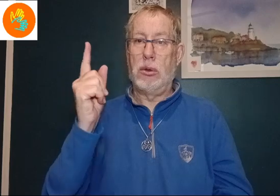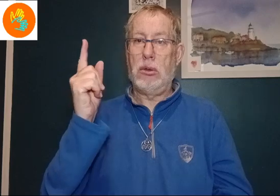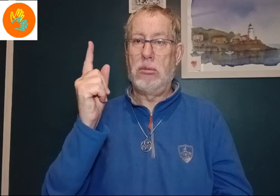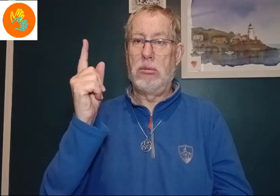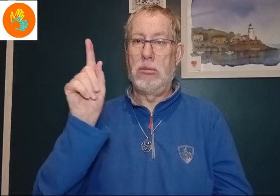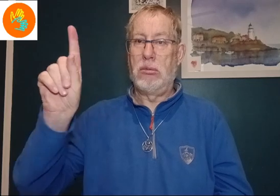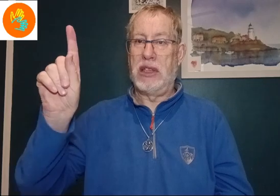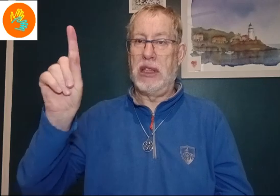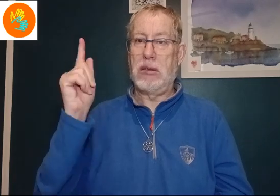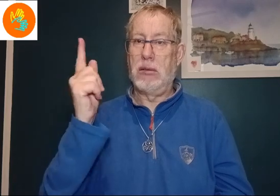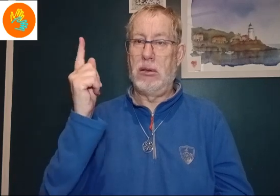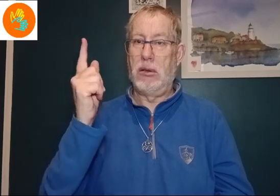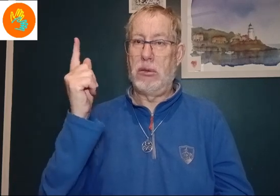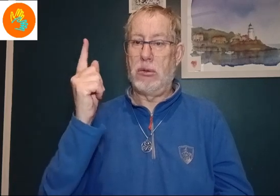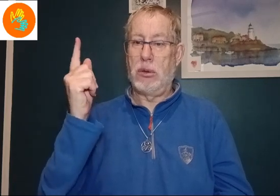Toujours, l'index, toujours.